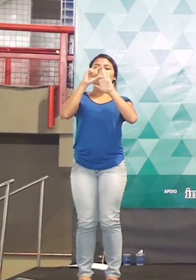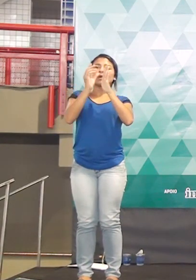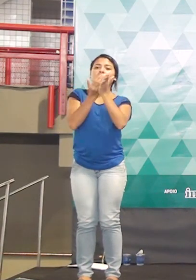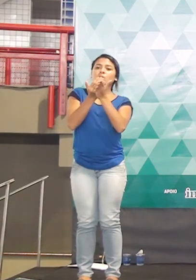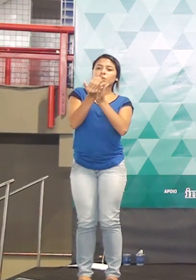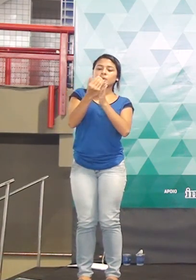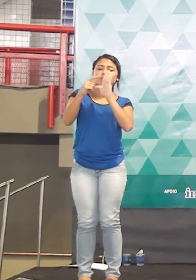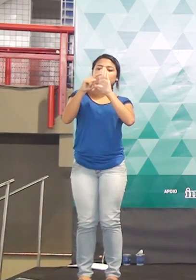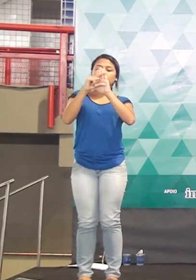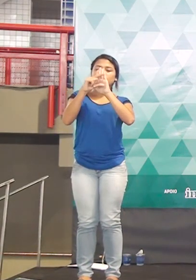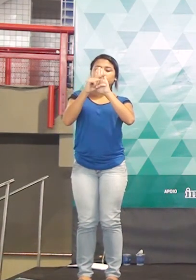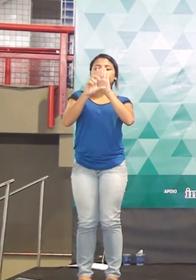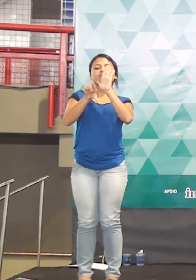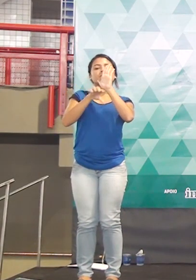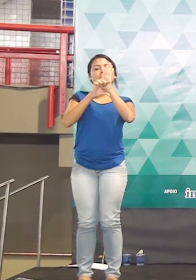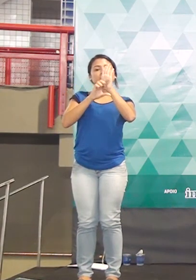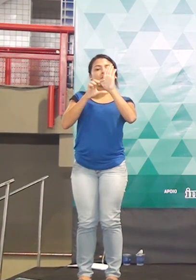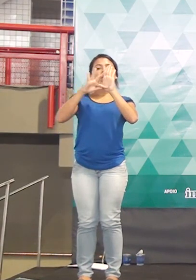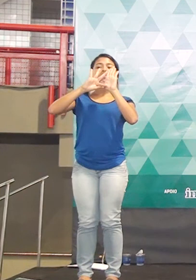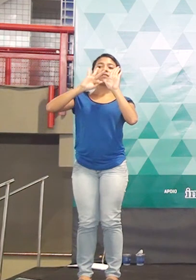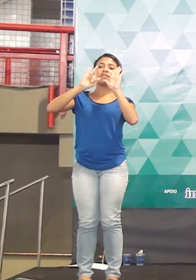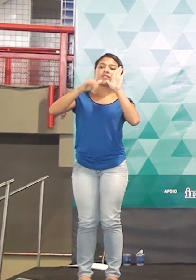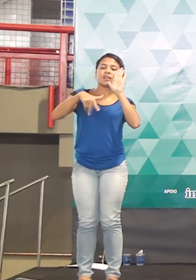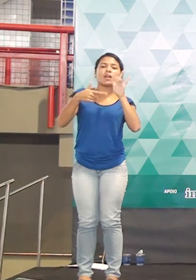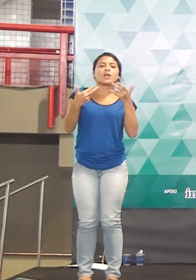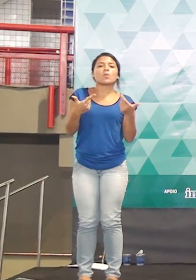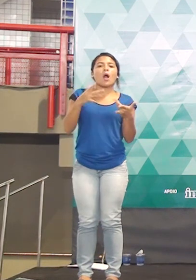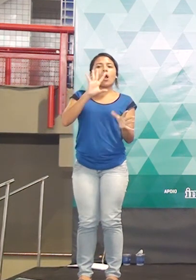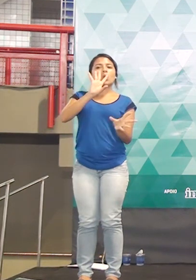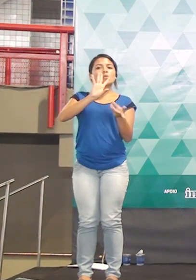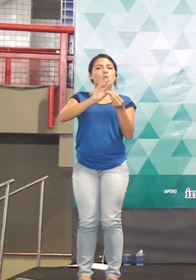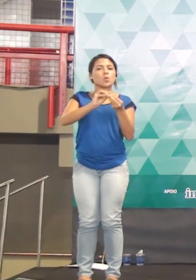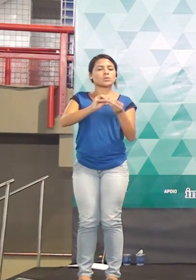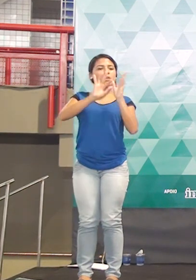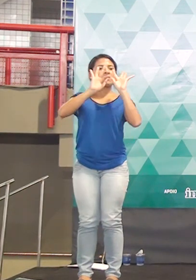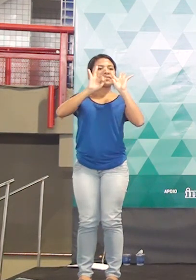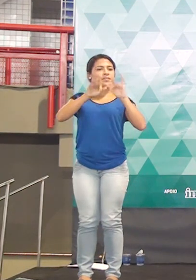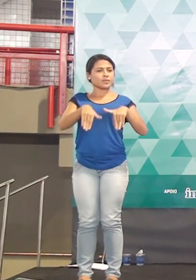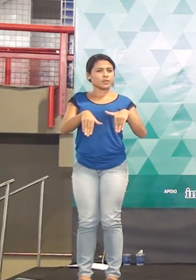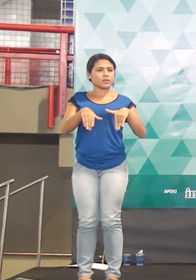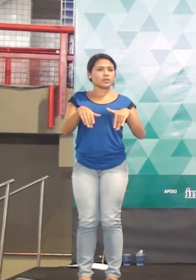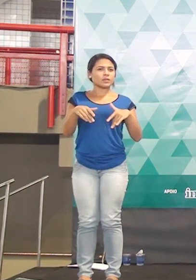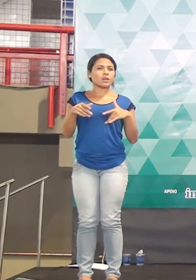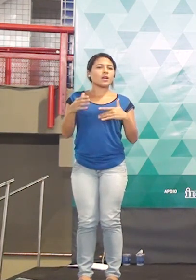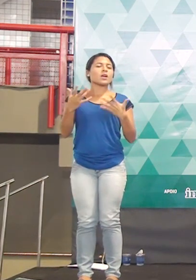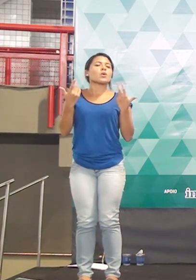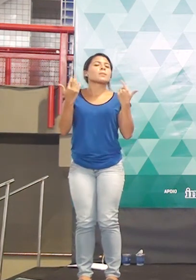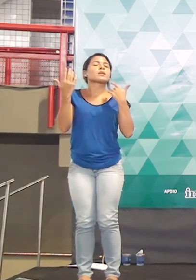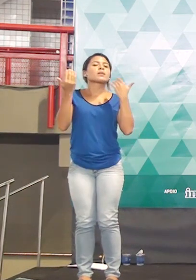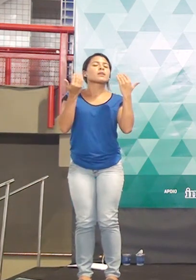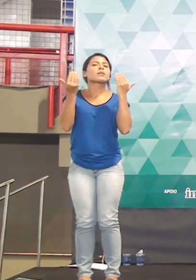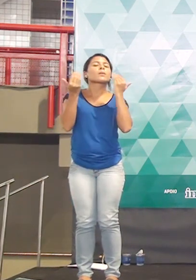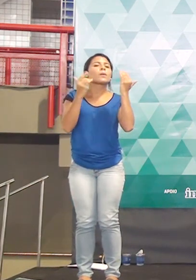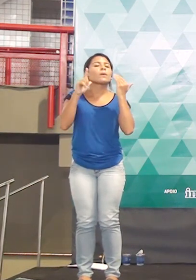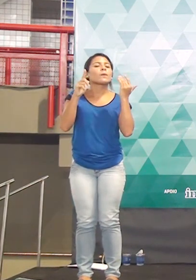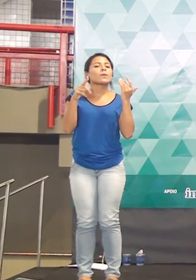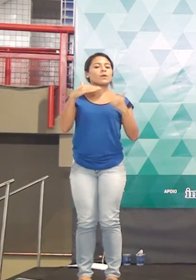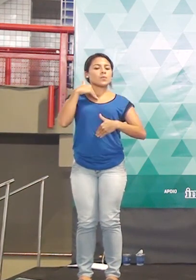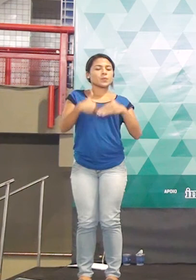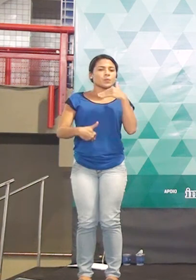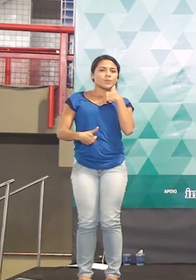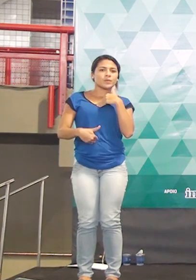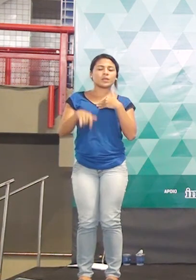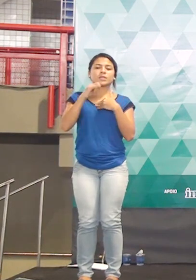tronco. E o fim, que é a conclusão, são os nossos pés, os nossos membros inferiores. Todo